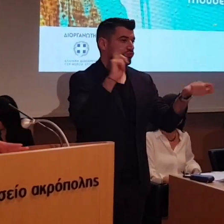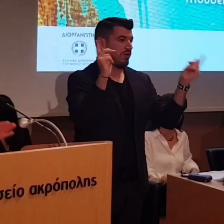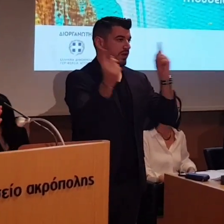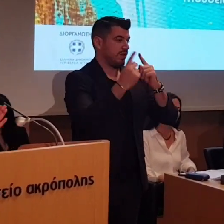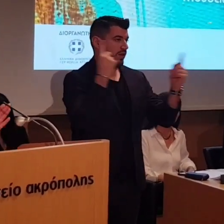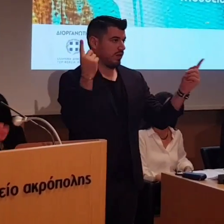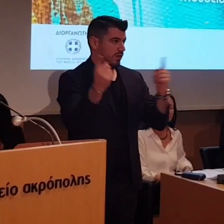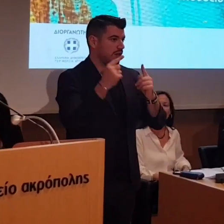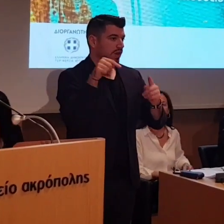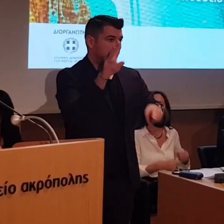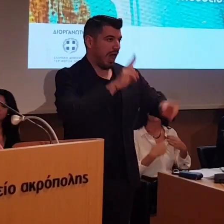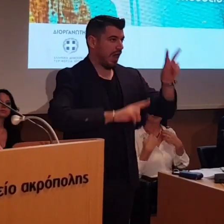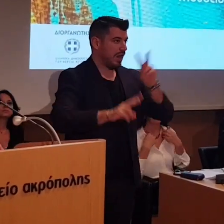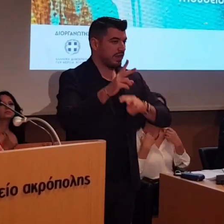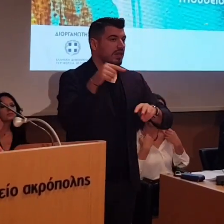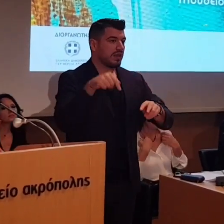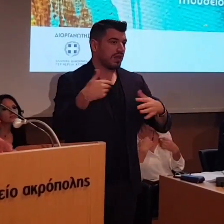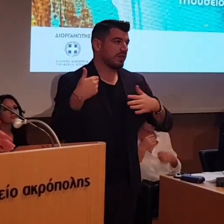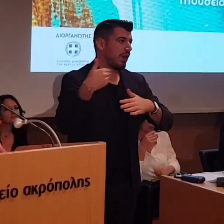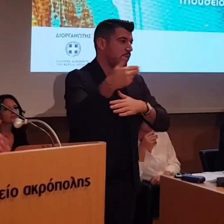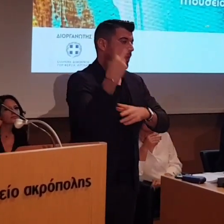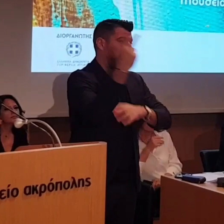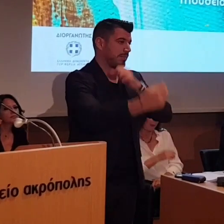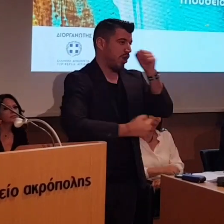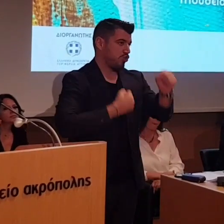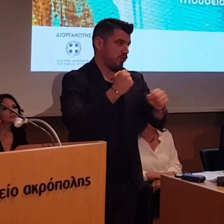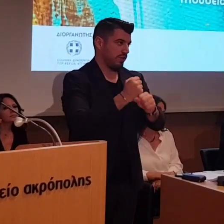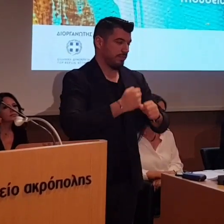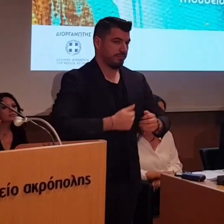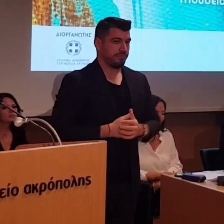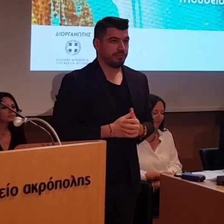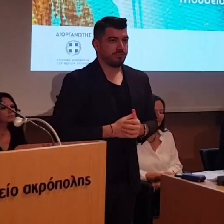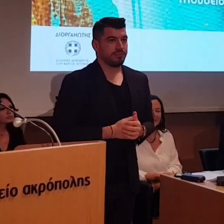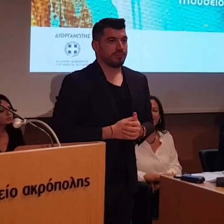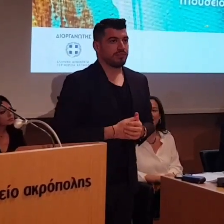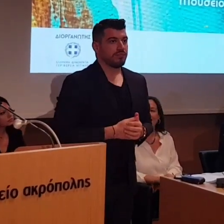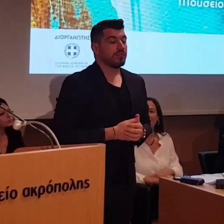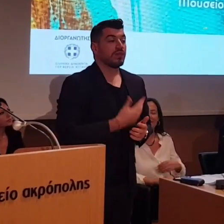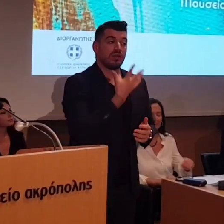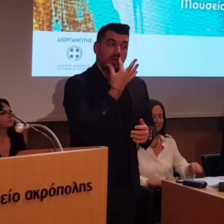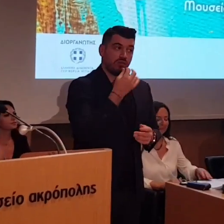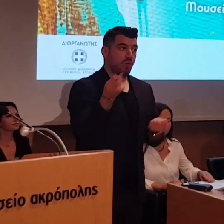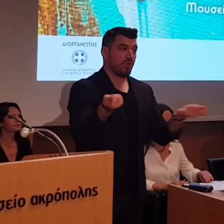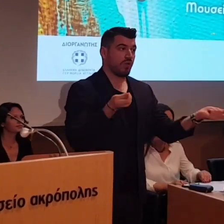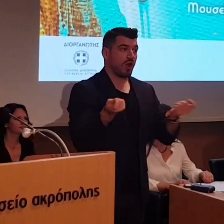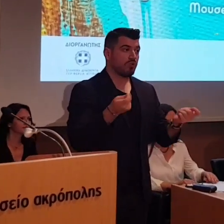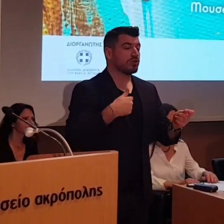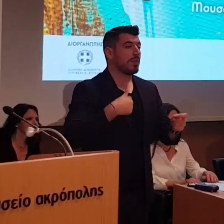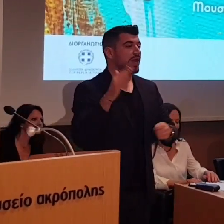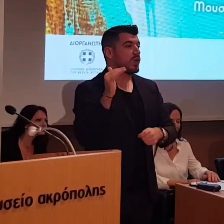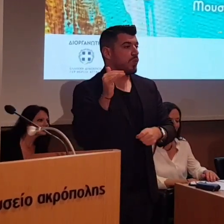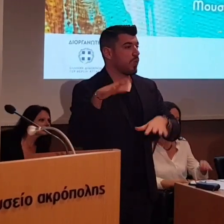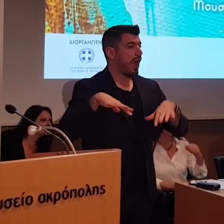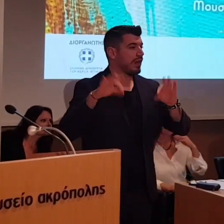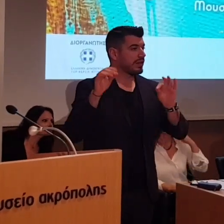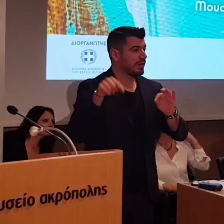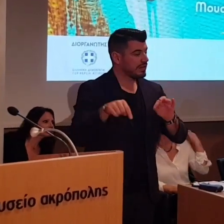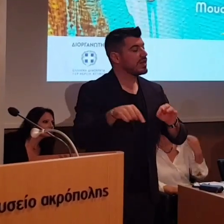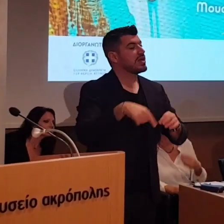την επόμενη τουλάχιστον επταετία. Γι' αυτό και διοργάνωσαμε στις αρχές Ιουλίου σχετική ημερίδα και